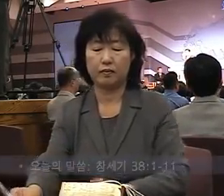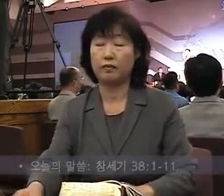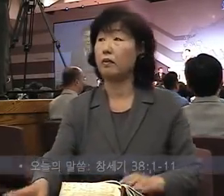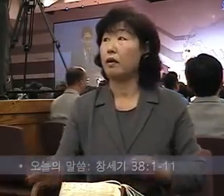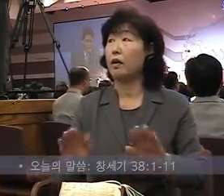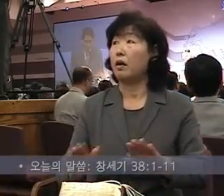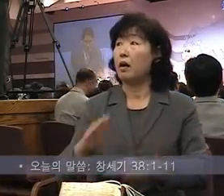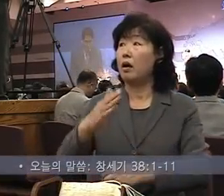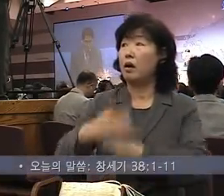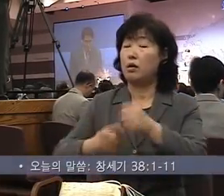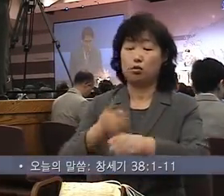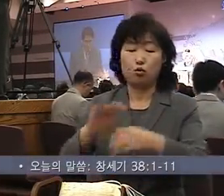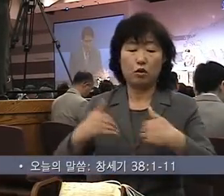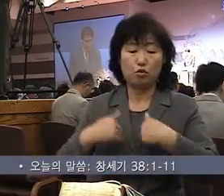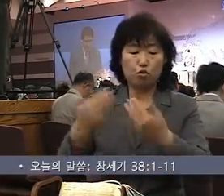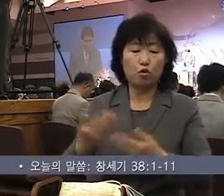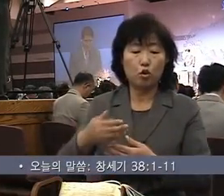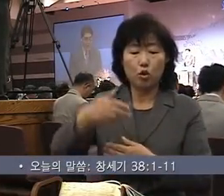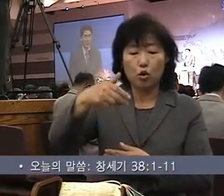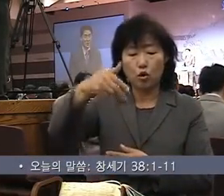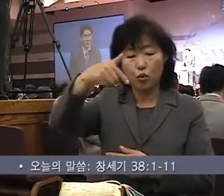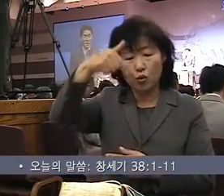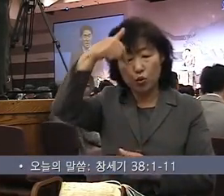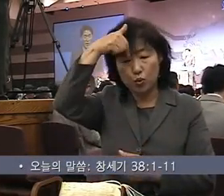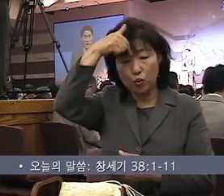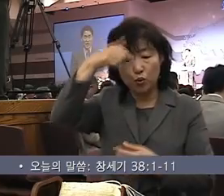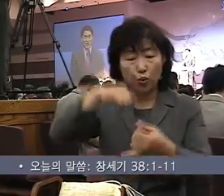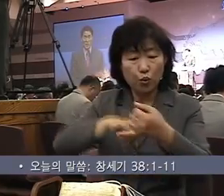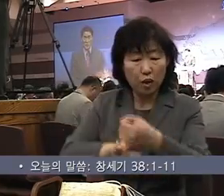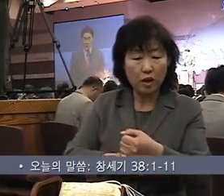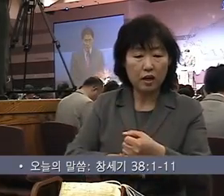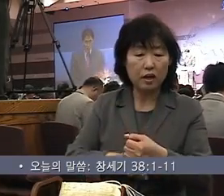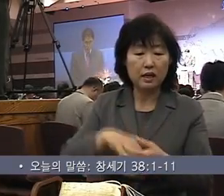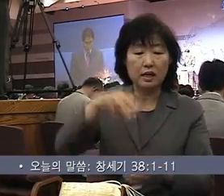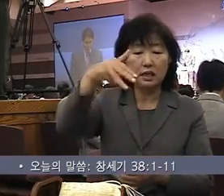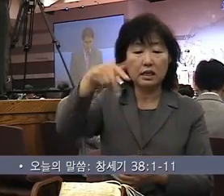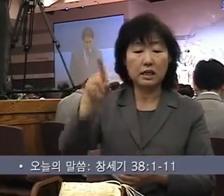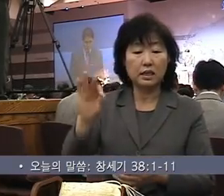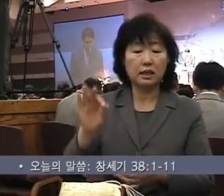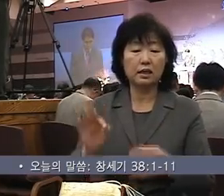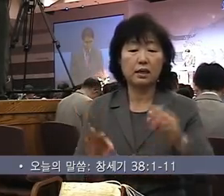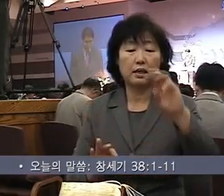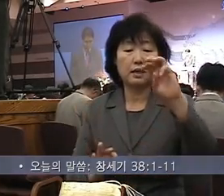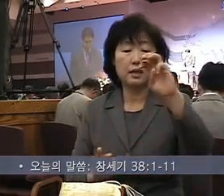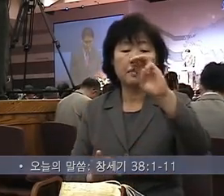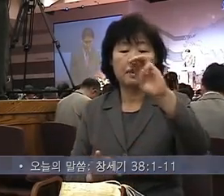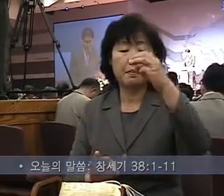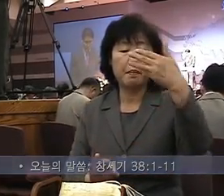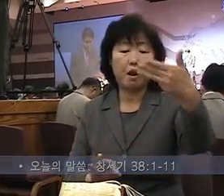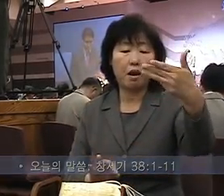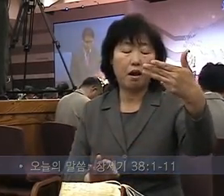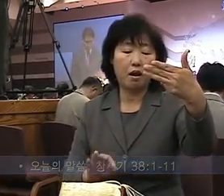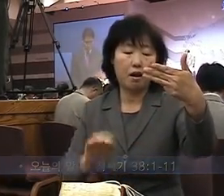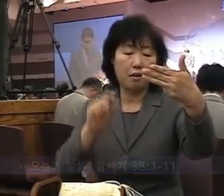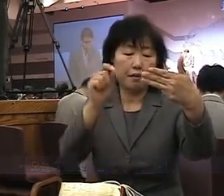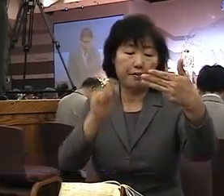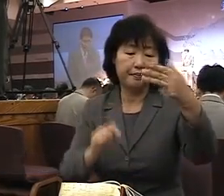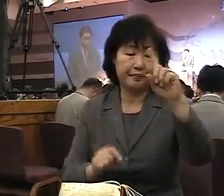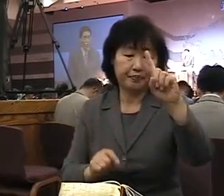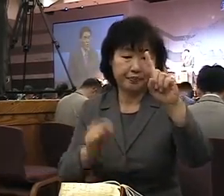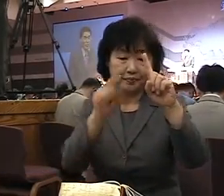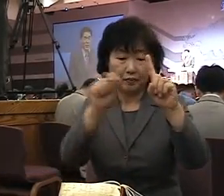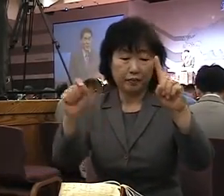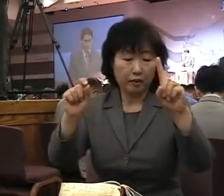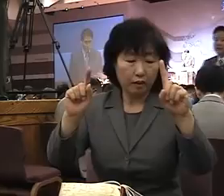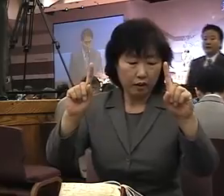오늘 하나님께서 우리에게 주시는 말씀은 구약성경 창세기 38장 1절 11절 말씀입니다. 제가 가진 성경으로는